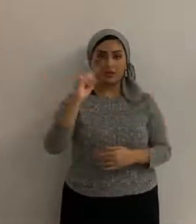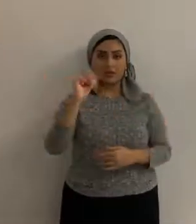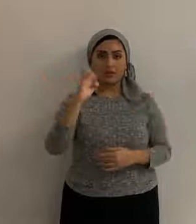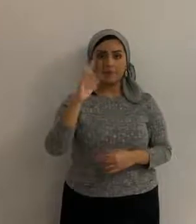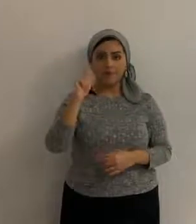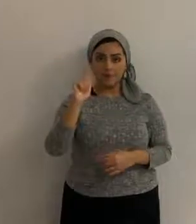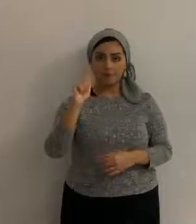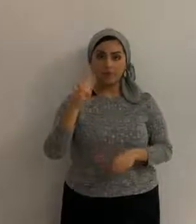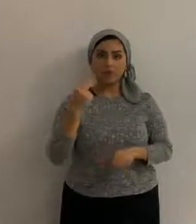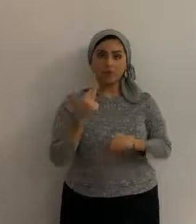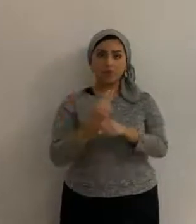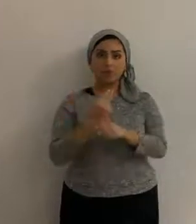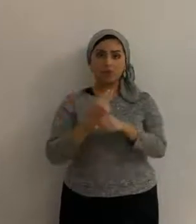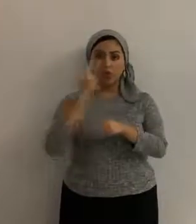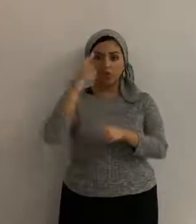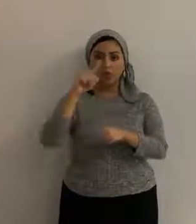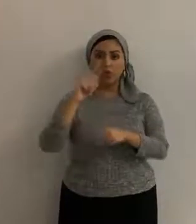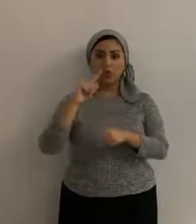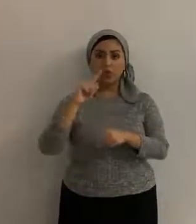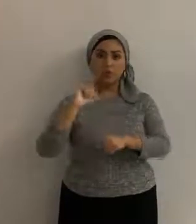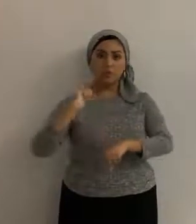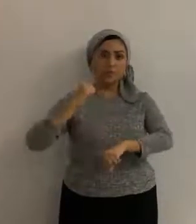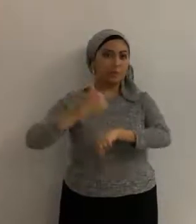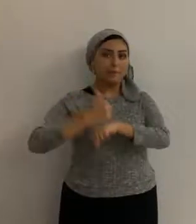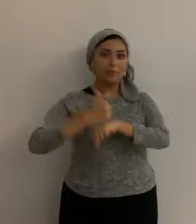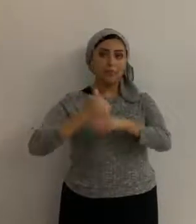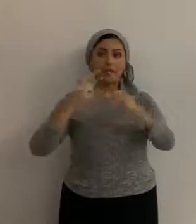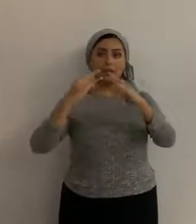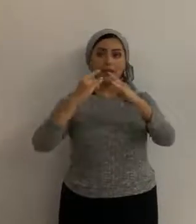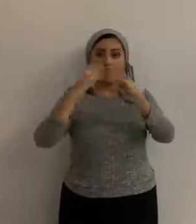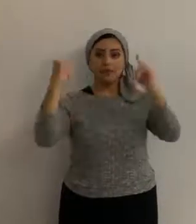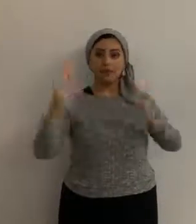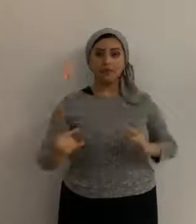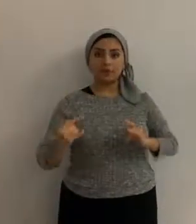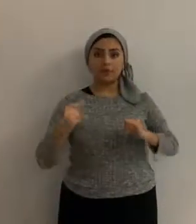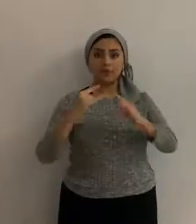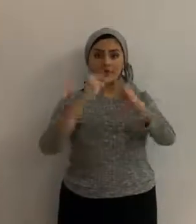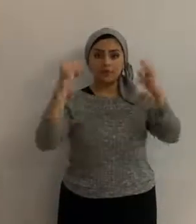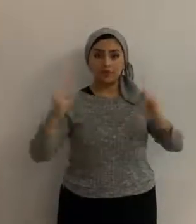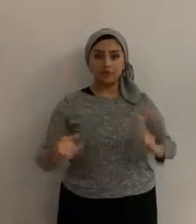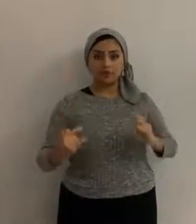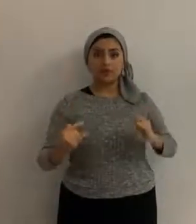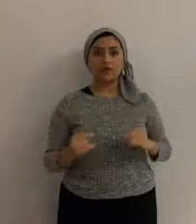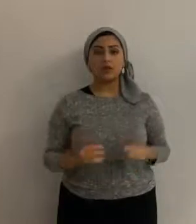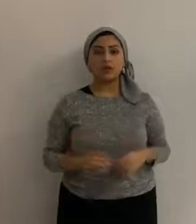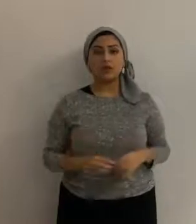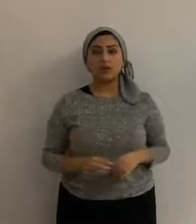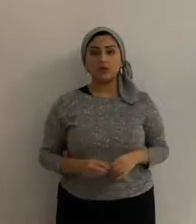utilizaron para afianzar las tiendas de lona. A partir de aquí,